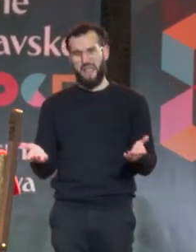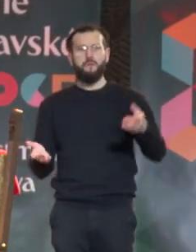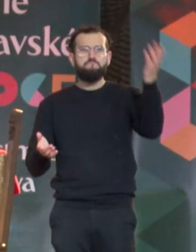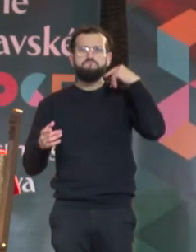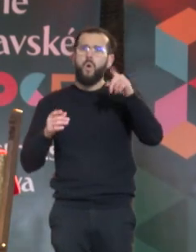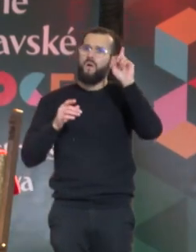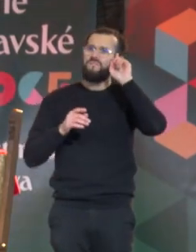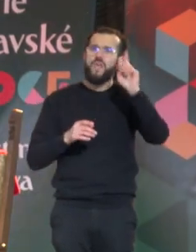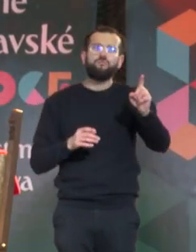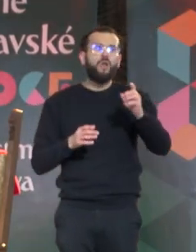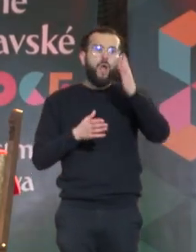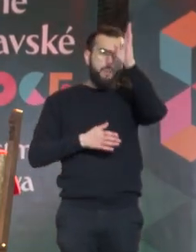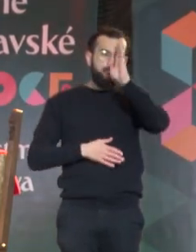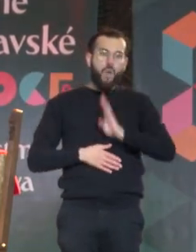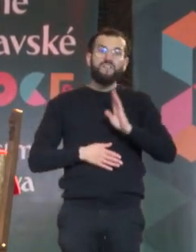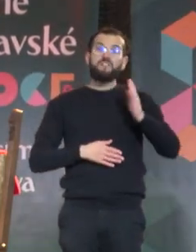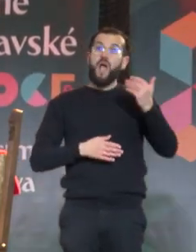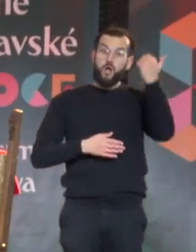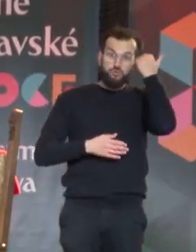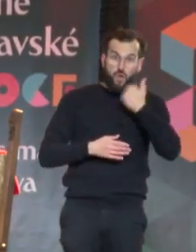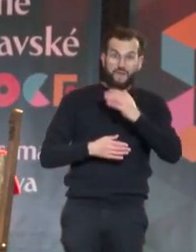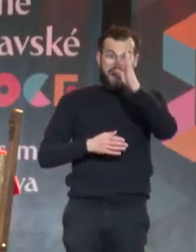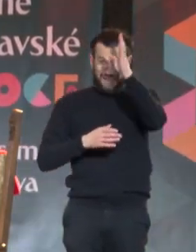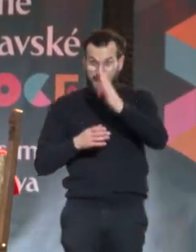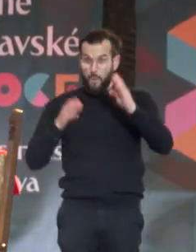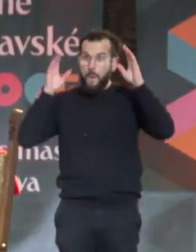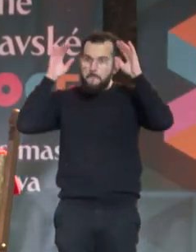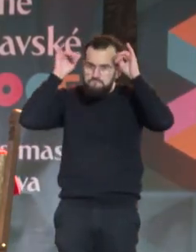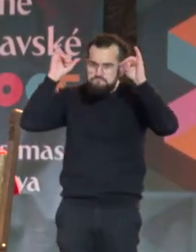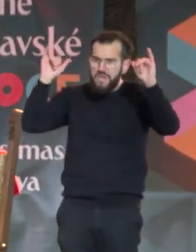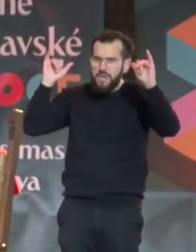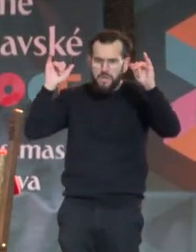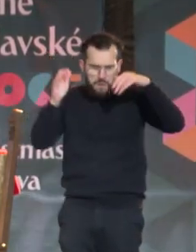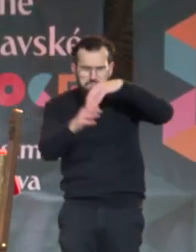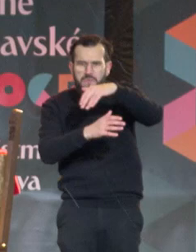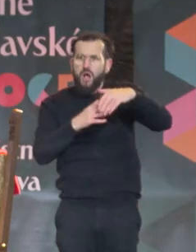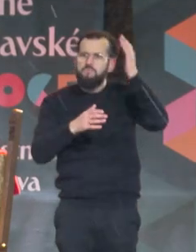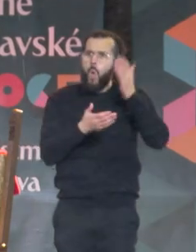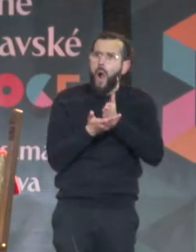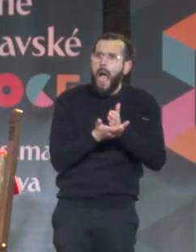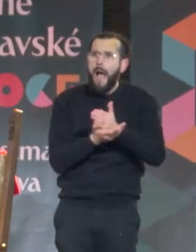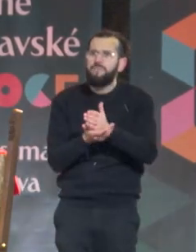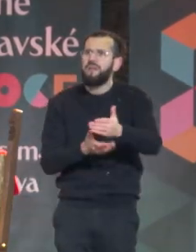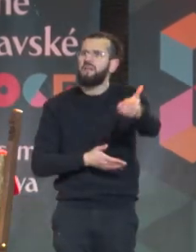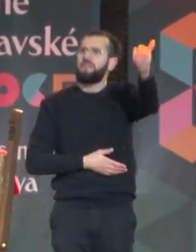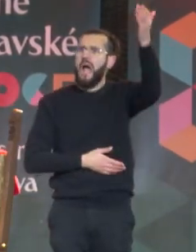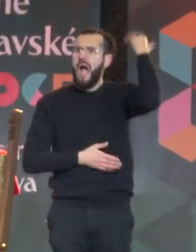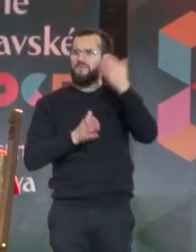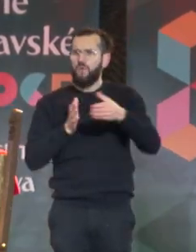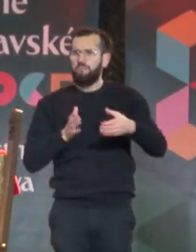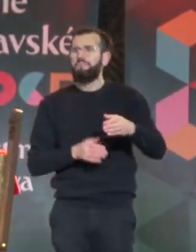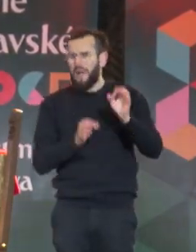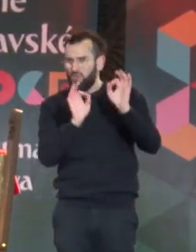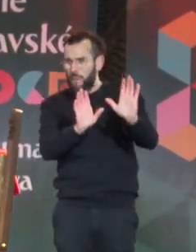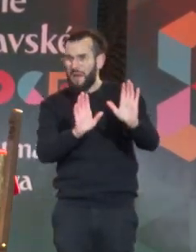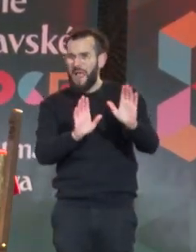Minotaurus, čo bol na poli človek a na poli bík a žral ľudí, ktorí sa zamotali v chodbách jeho labyrintu. Labyrint